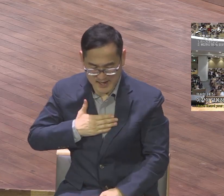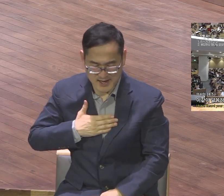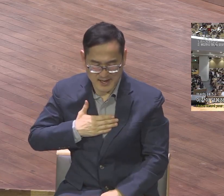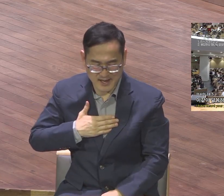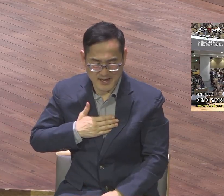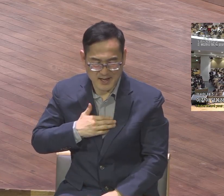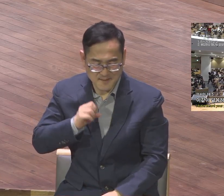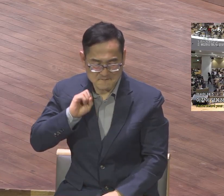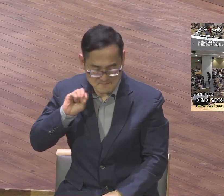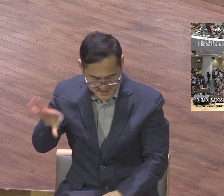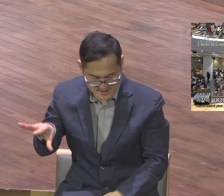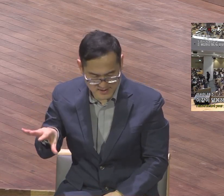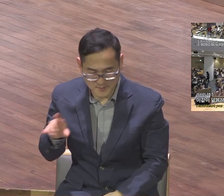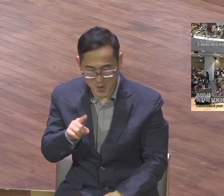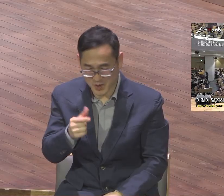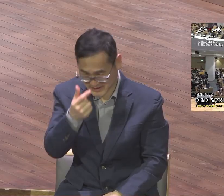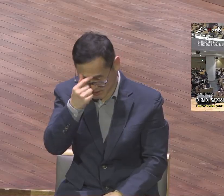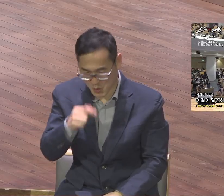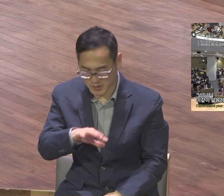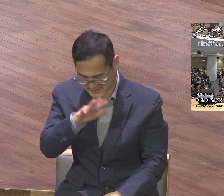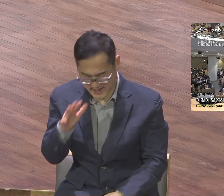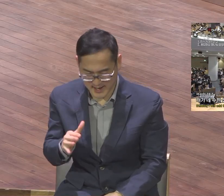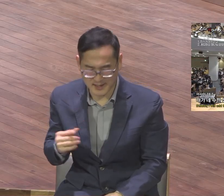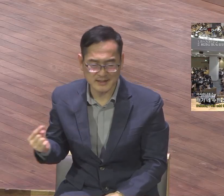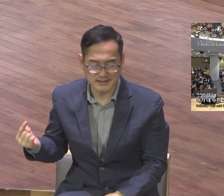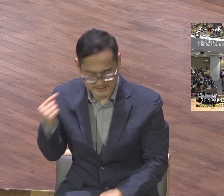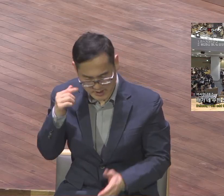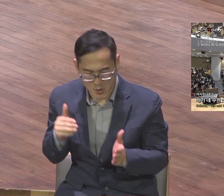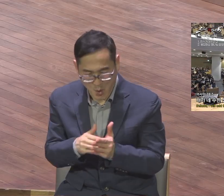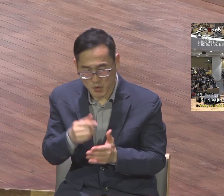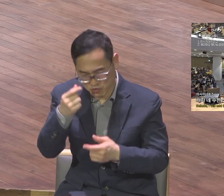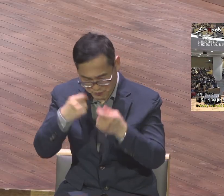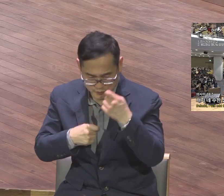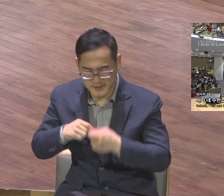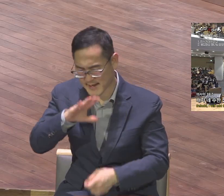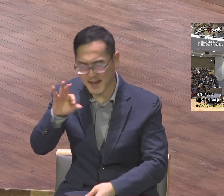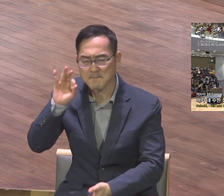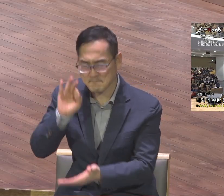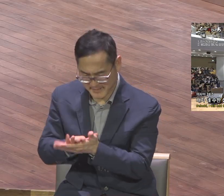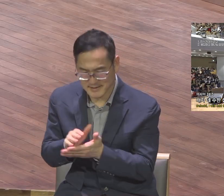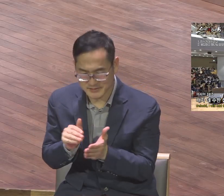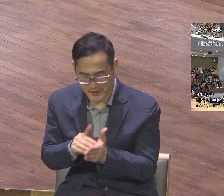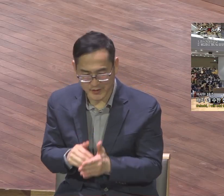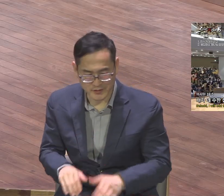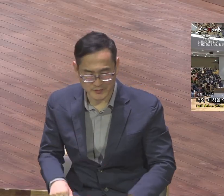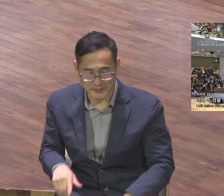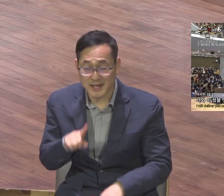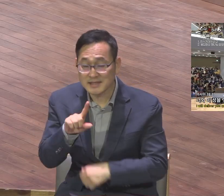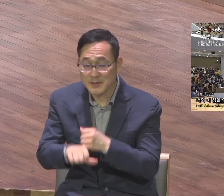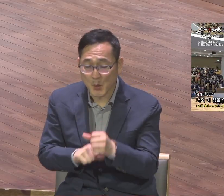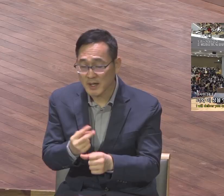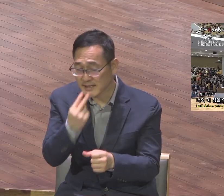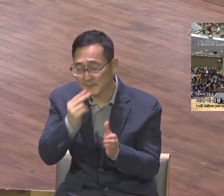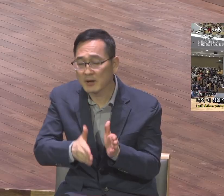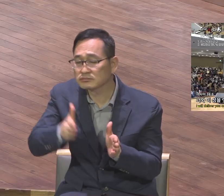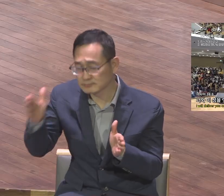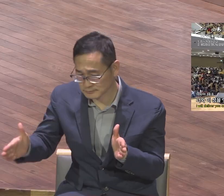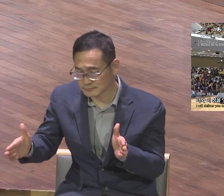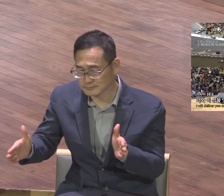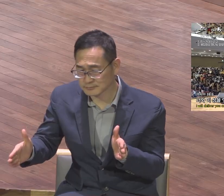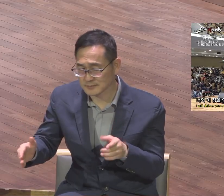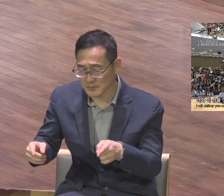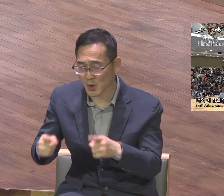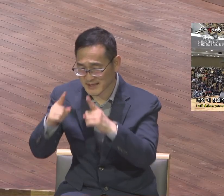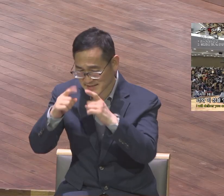말씀하시기를 내가 너 기도를 들었고 너 눈물을 보았노라. 내가 내 수완에 15년을 더하고 너와 이